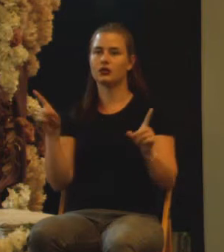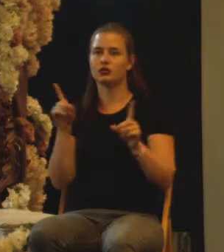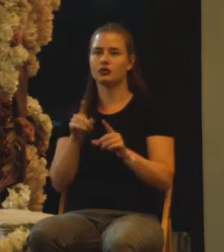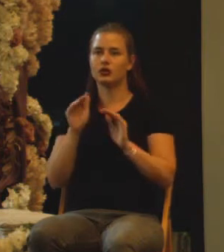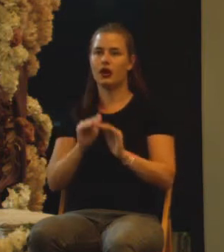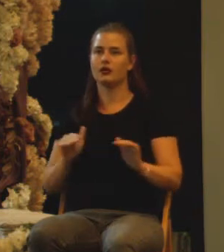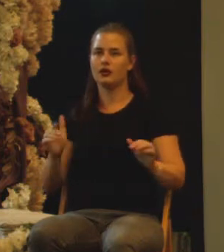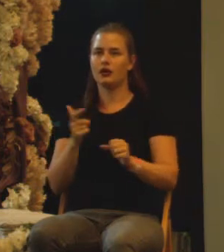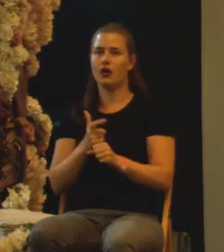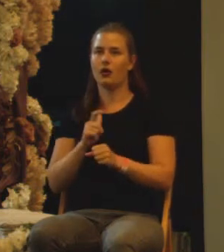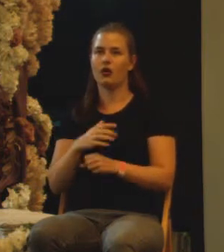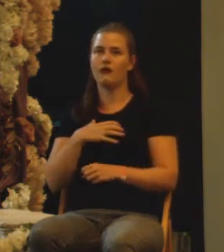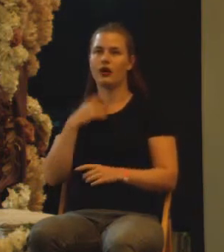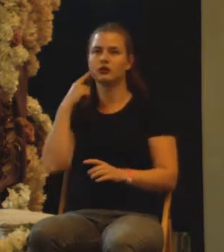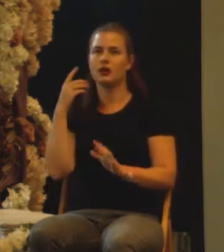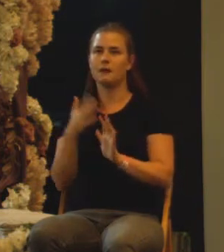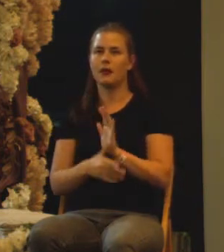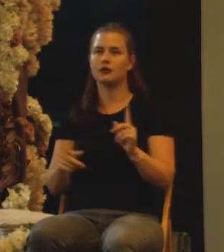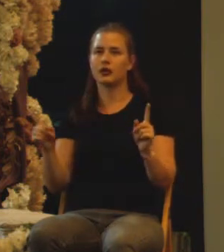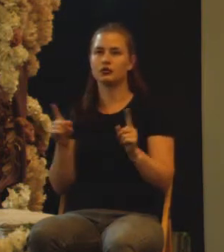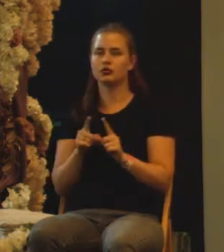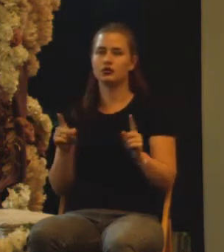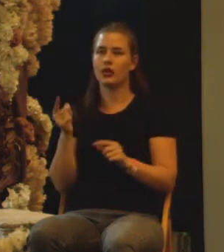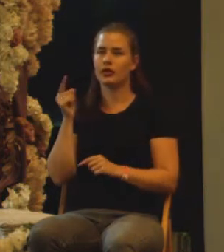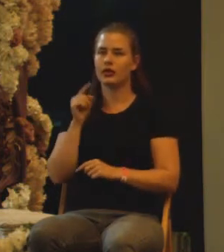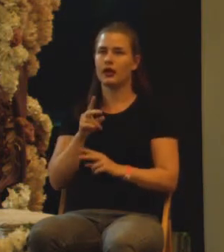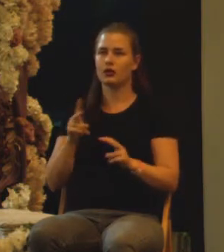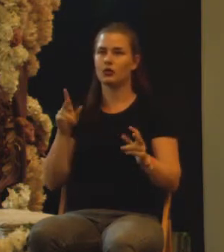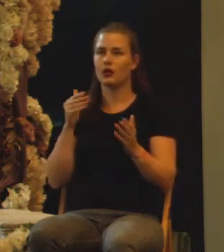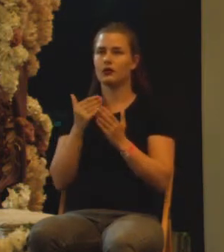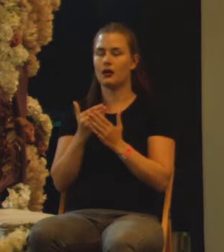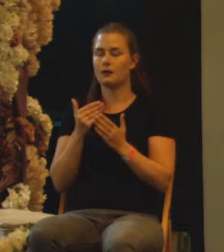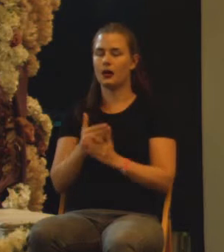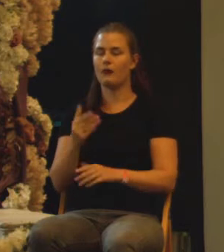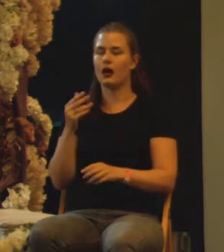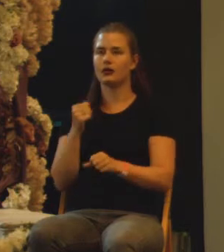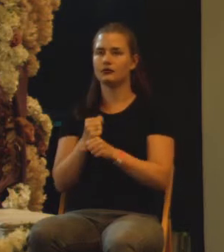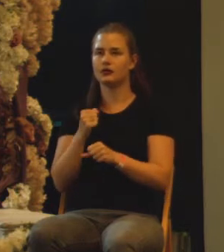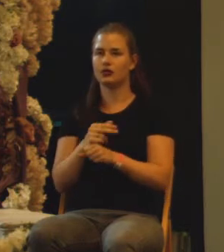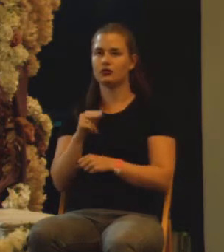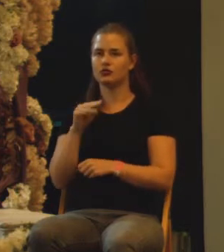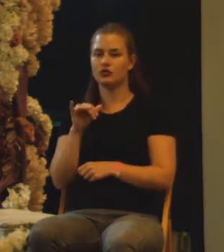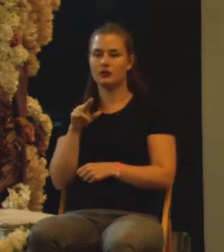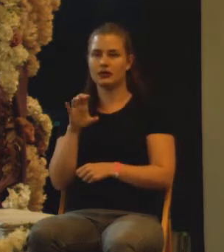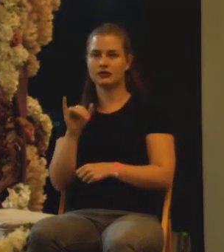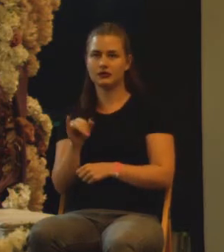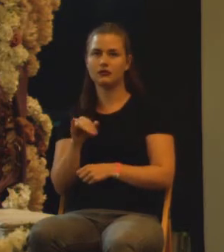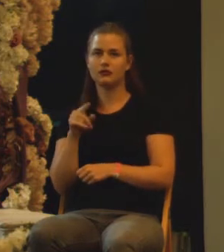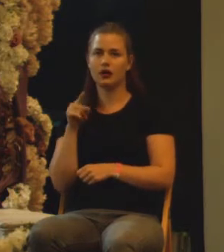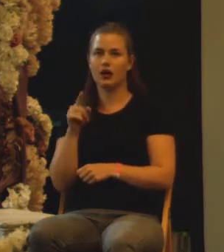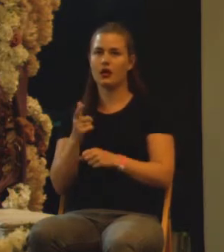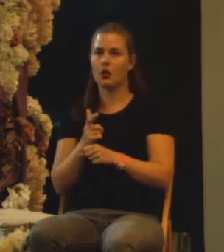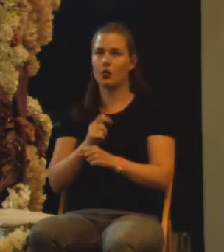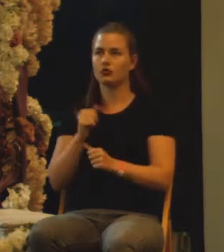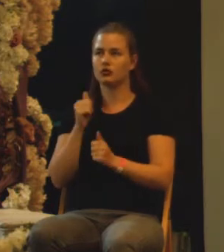очень важно понимать, что те, кто, например, готовит чипсы, делает чипсы, они очень